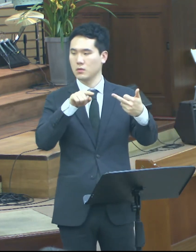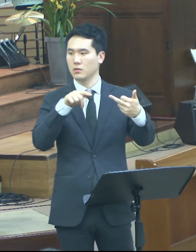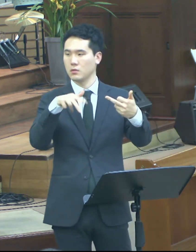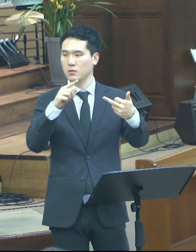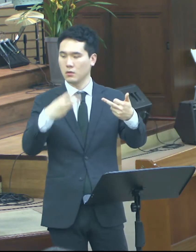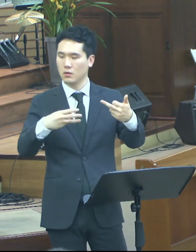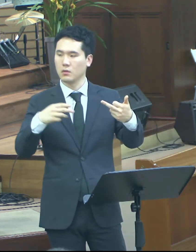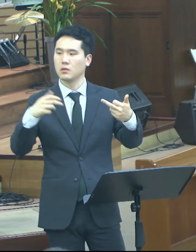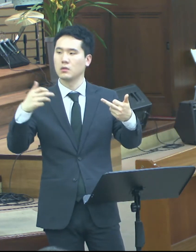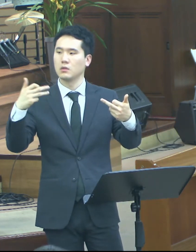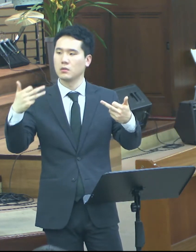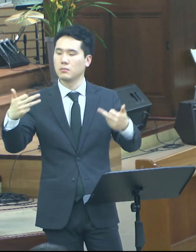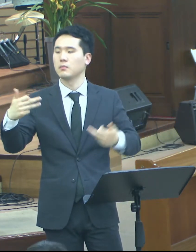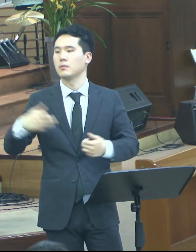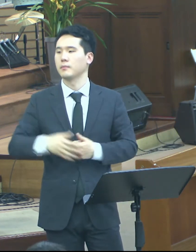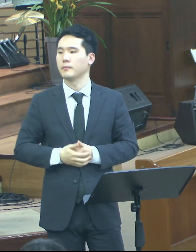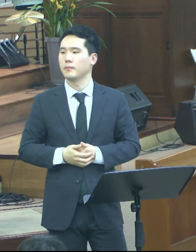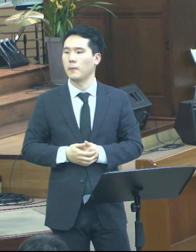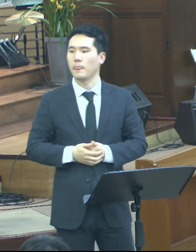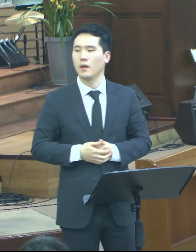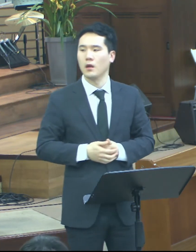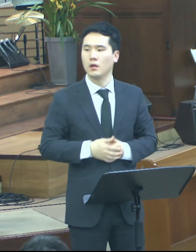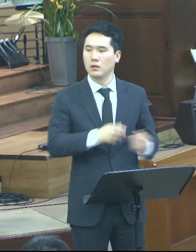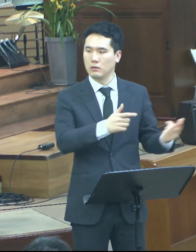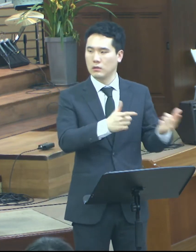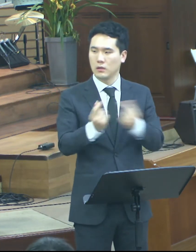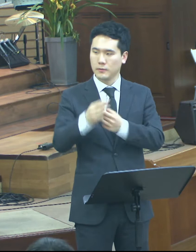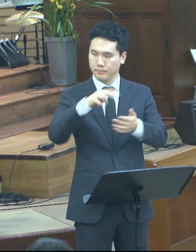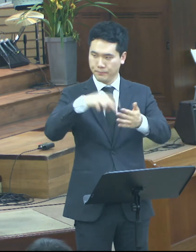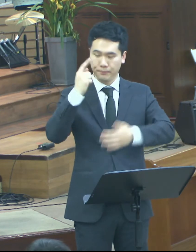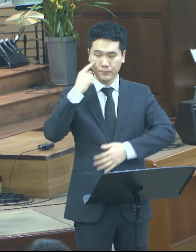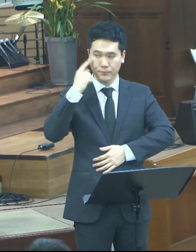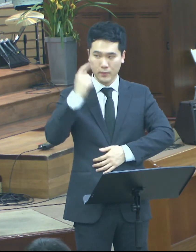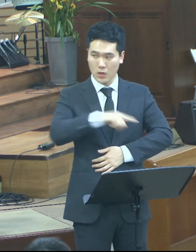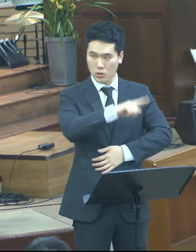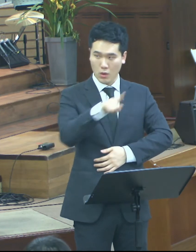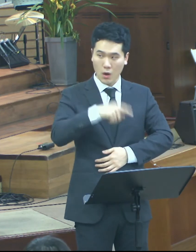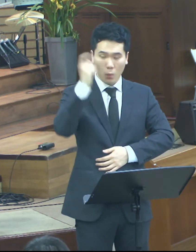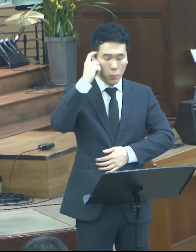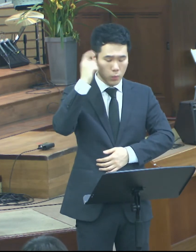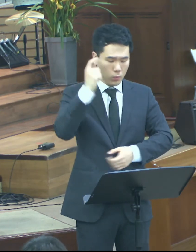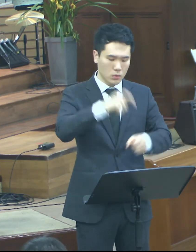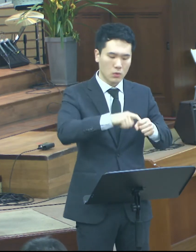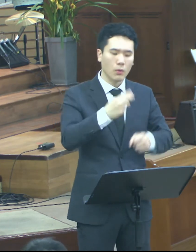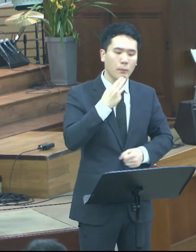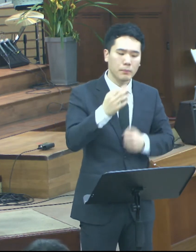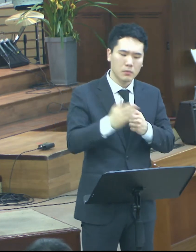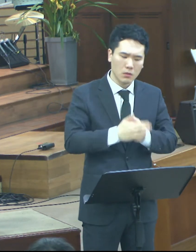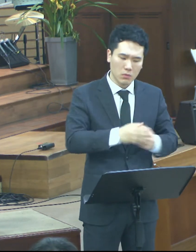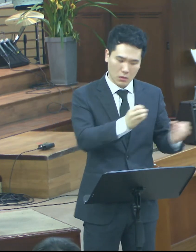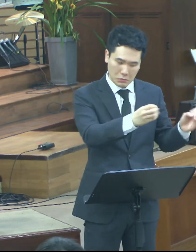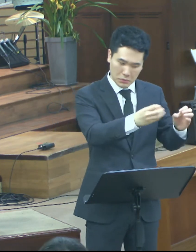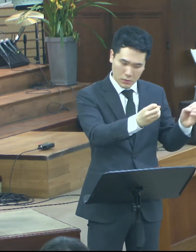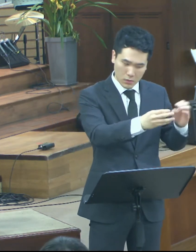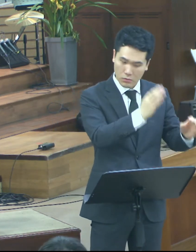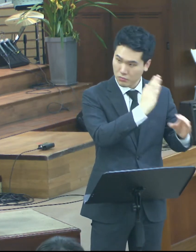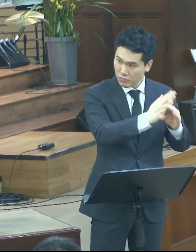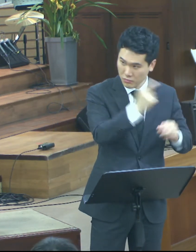한번 같이 읽겠습니다. 시작. 너희가 아직 떡이 없음으로 수군거리냐 아직도 알지 못하며 아직도